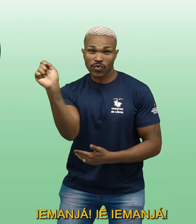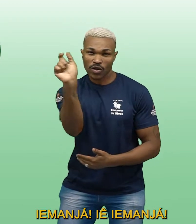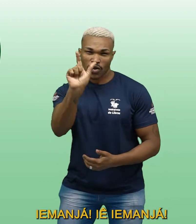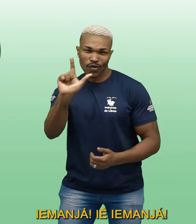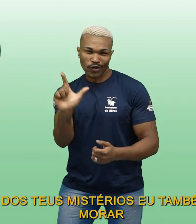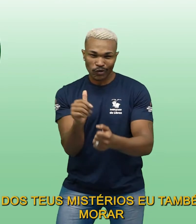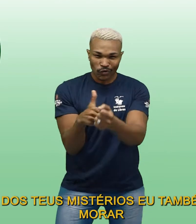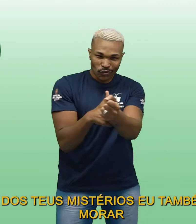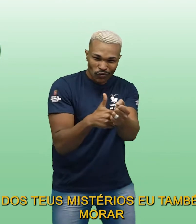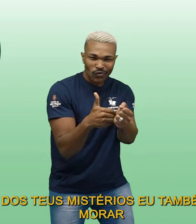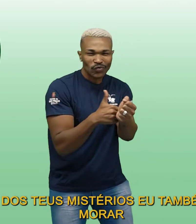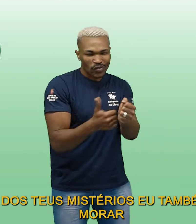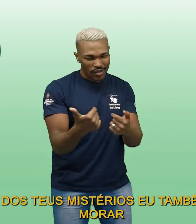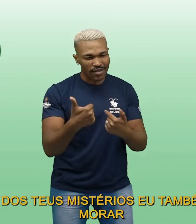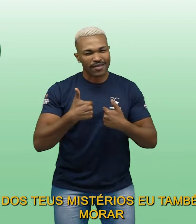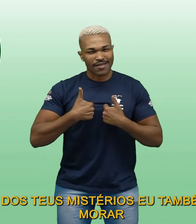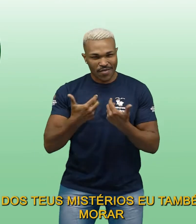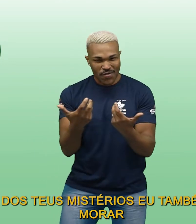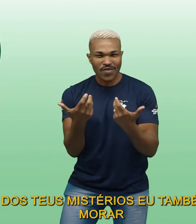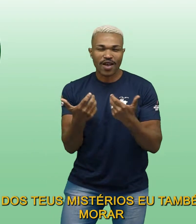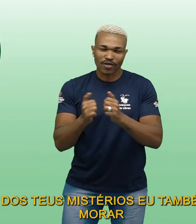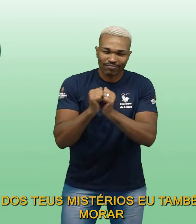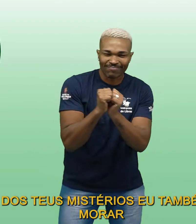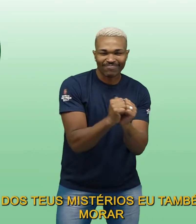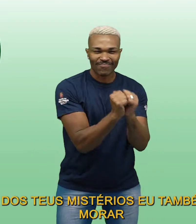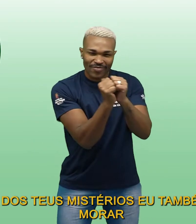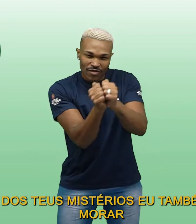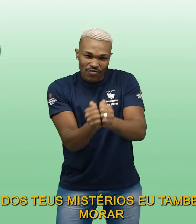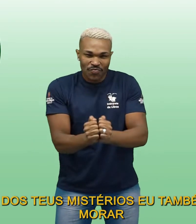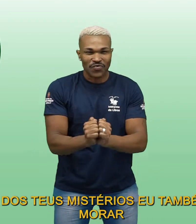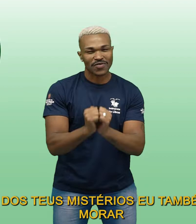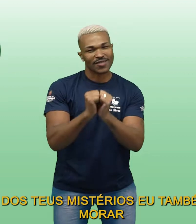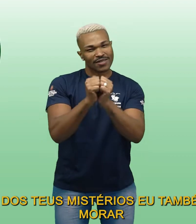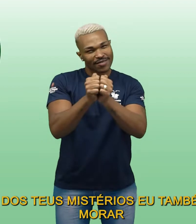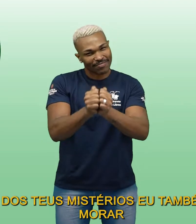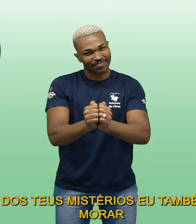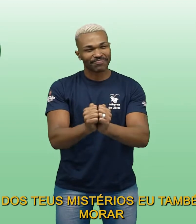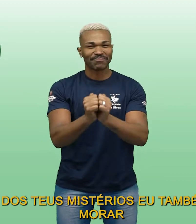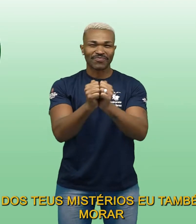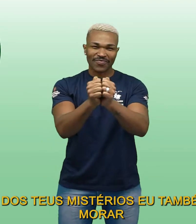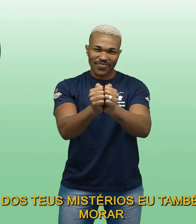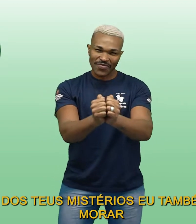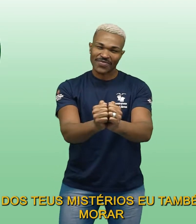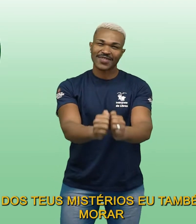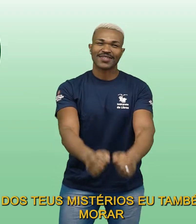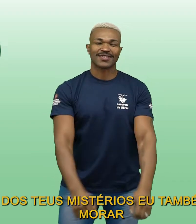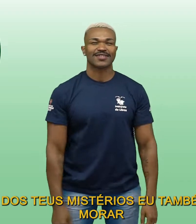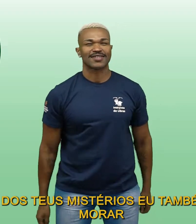Iemanjá, no azul dos teus mistérios eu também quero morar.